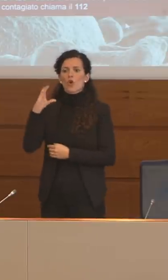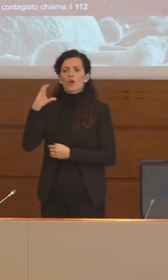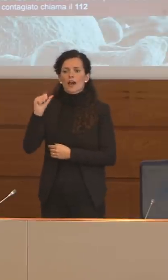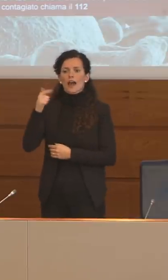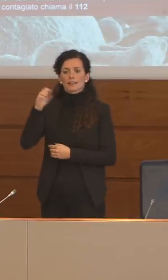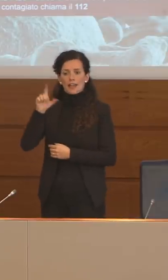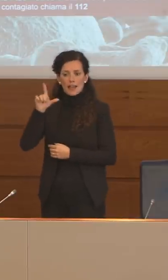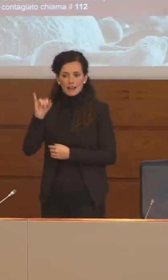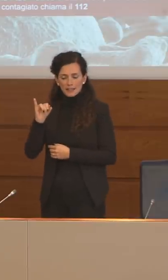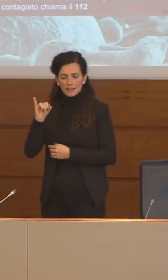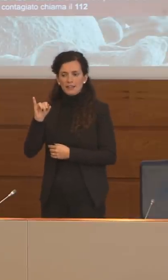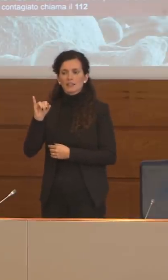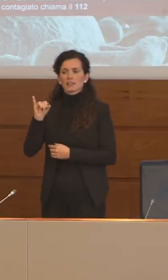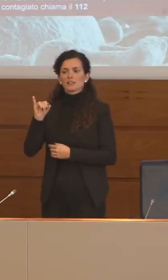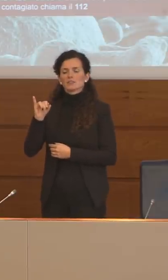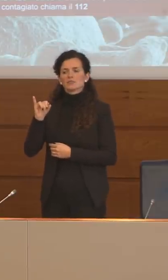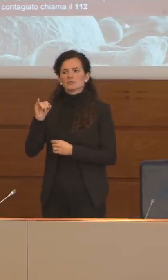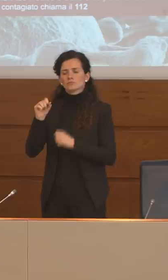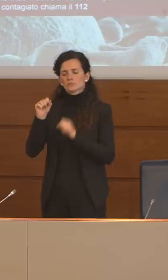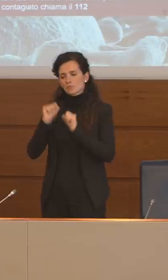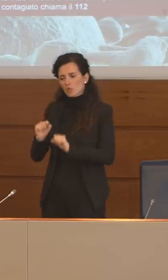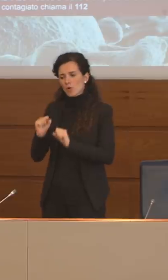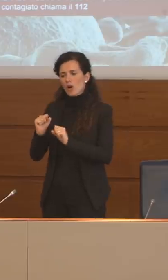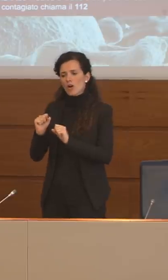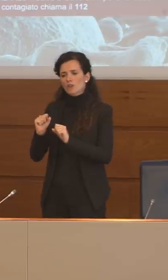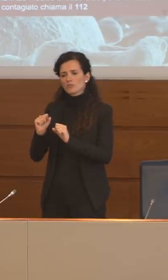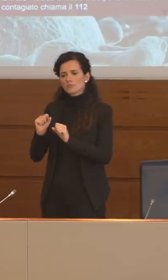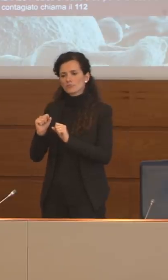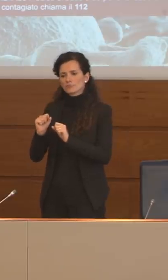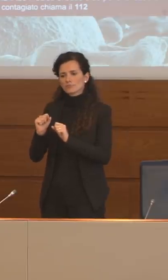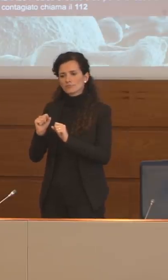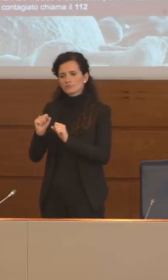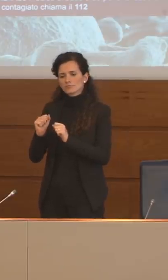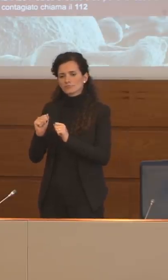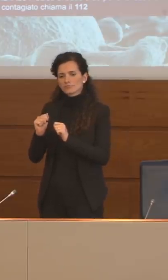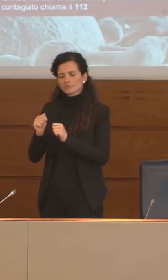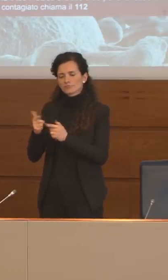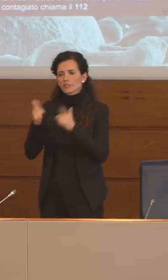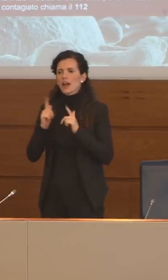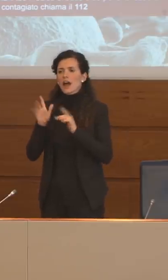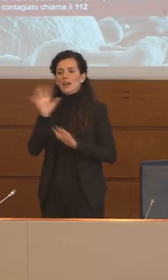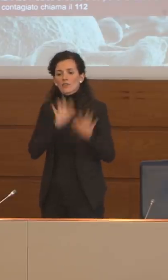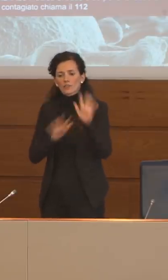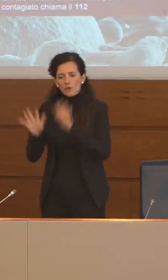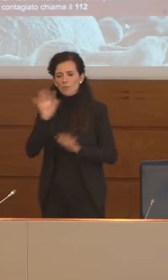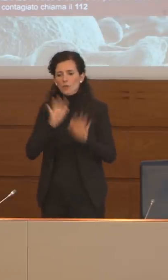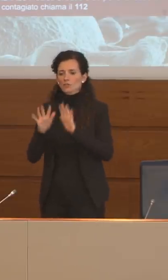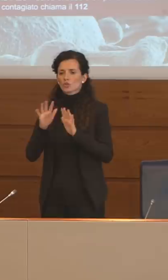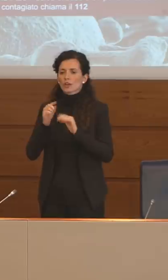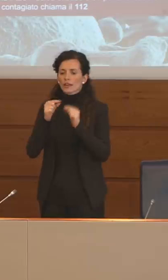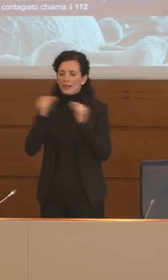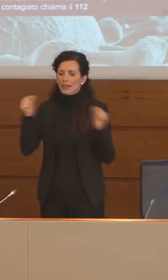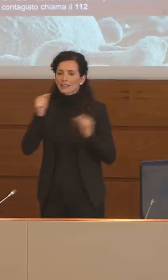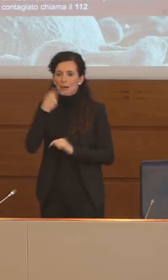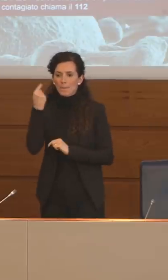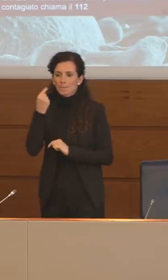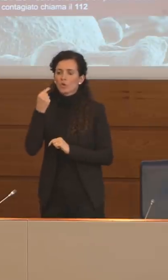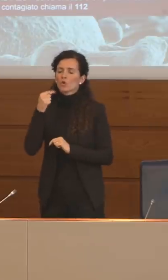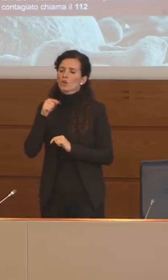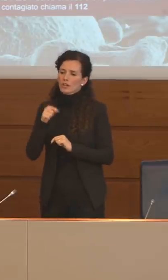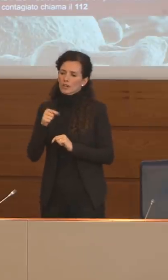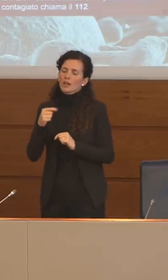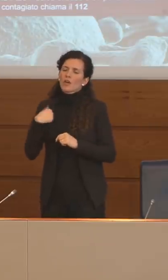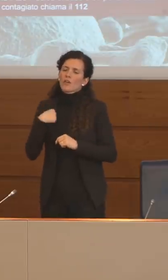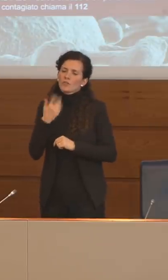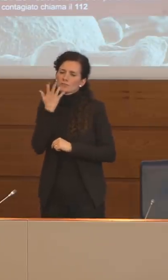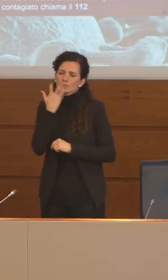ci potrà poi dare informazioni sul sui tamponi volevo